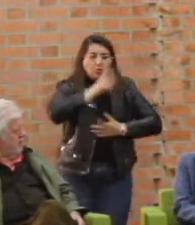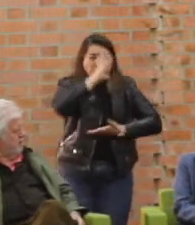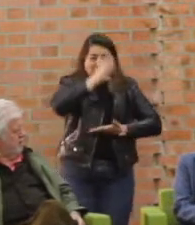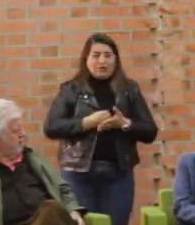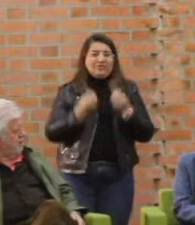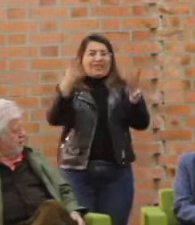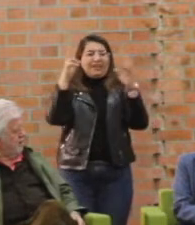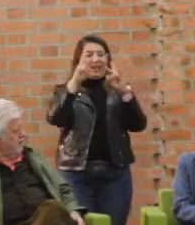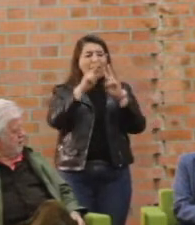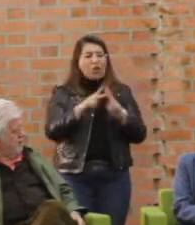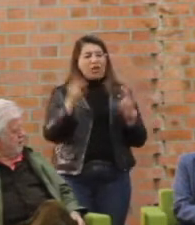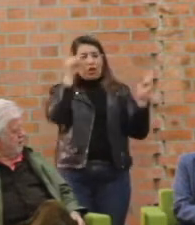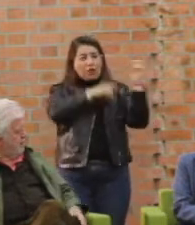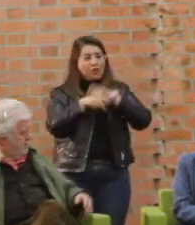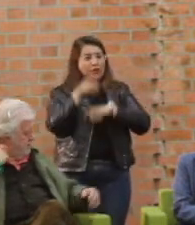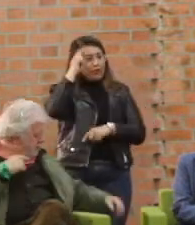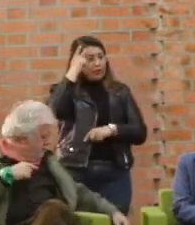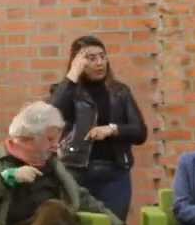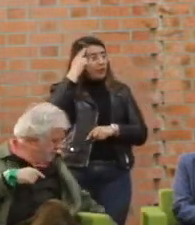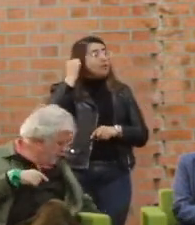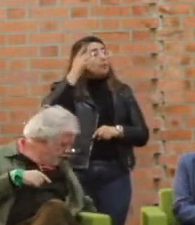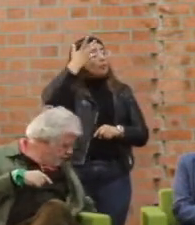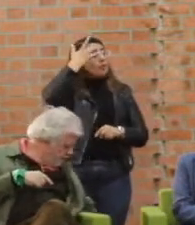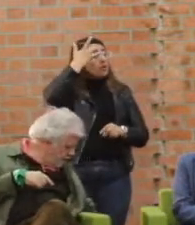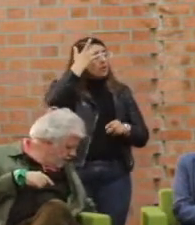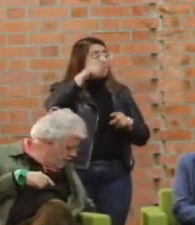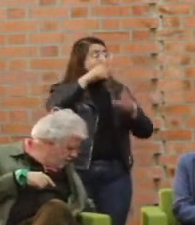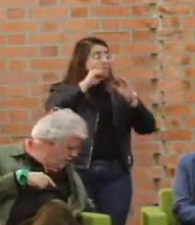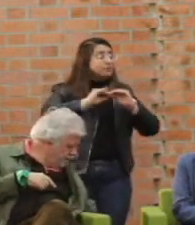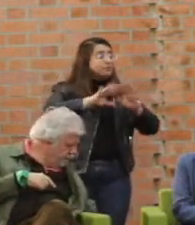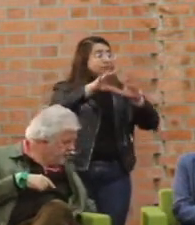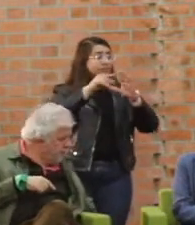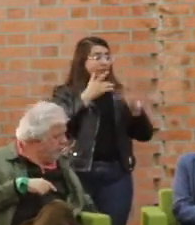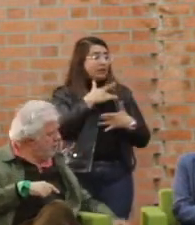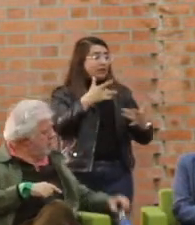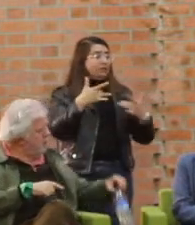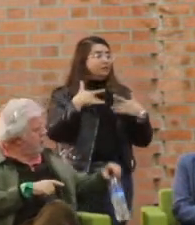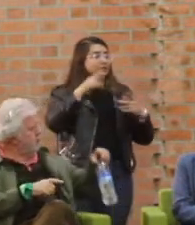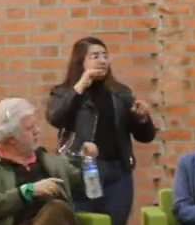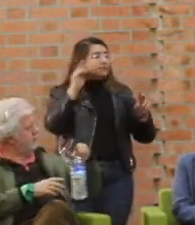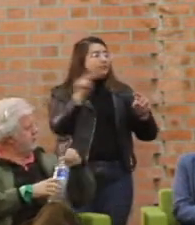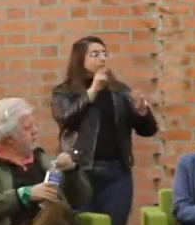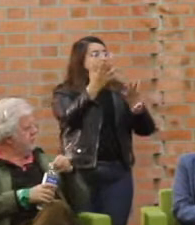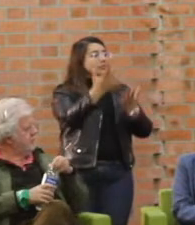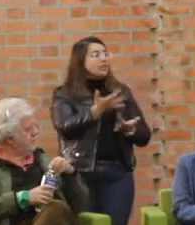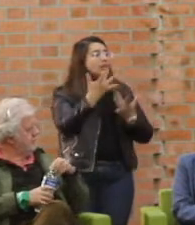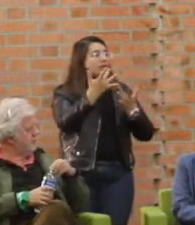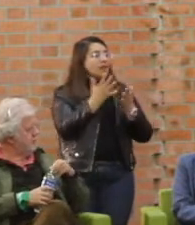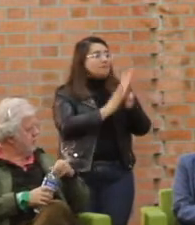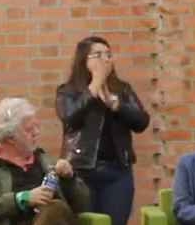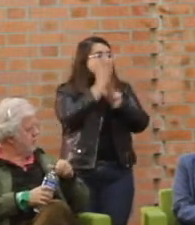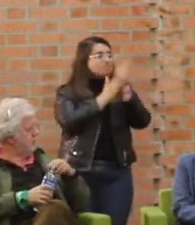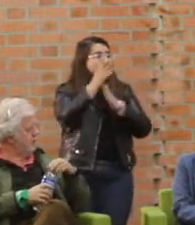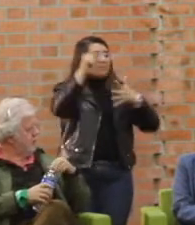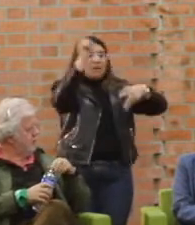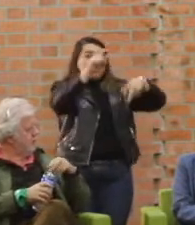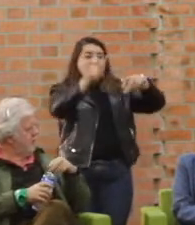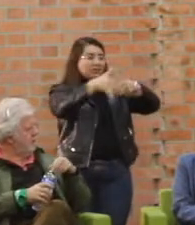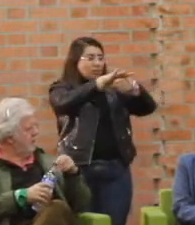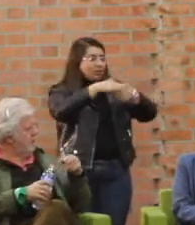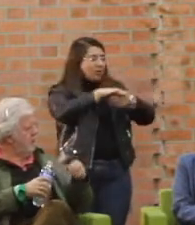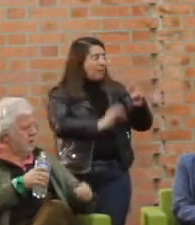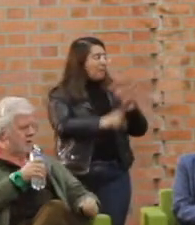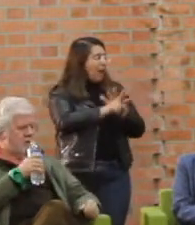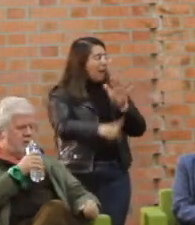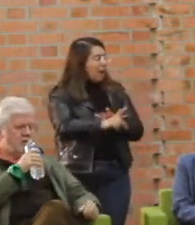siento que cuando se despenaliza De todas formas siempre se despenaliza unas condiciones unas circunstancias que